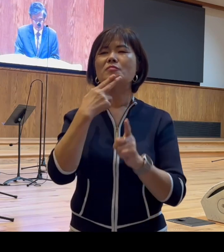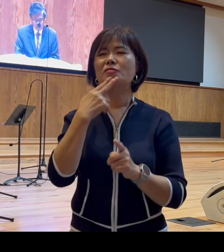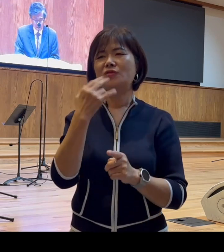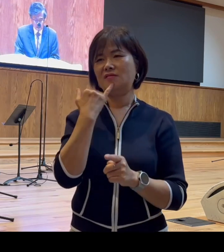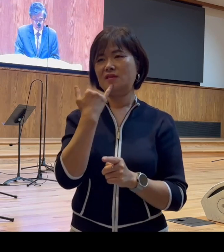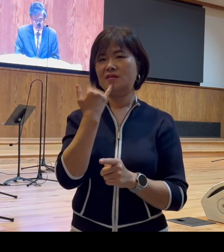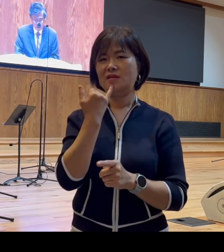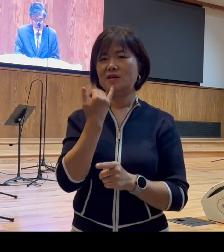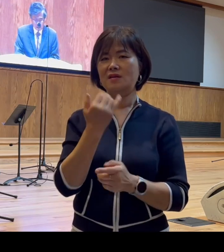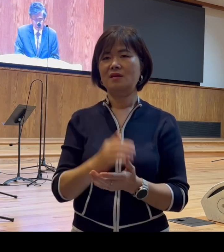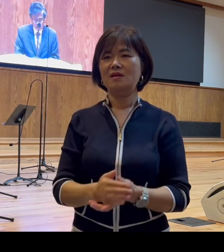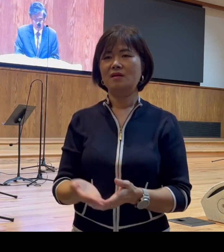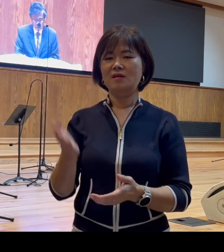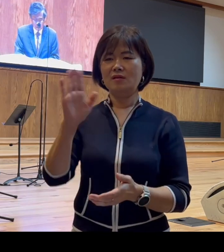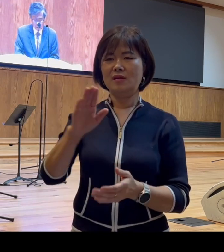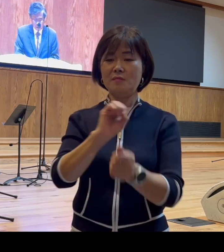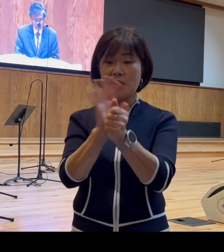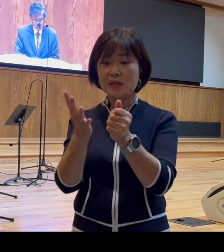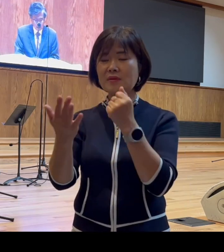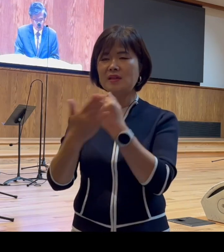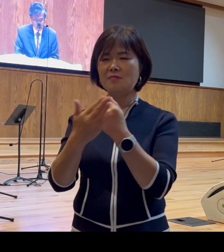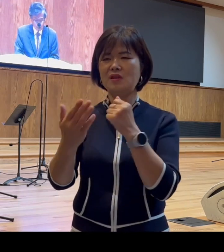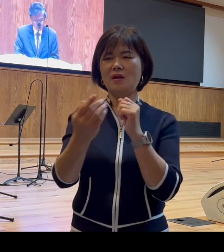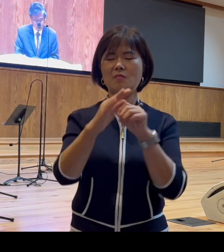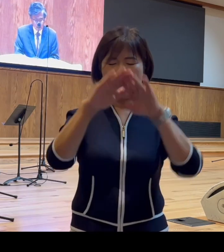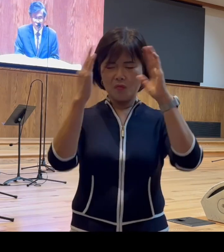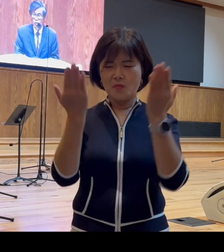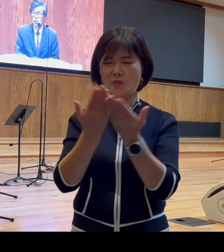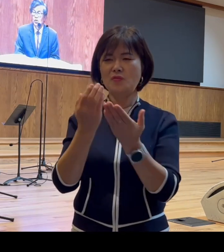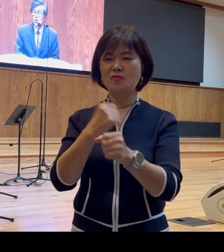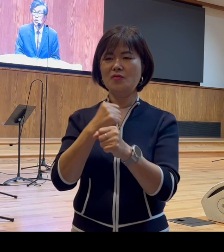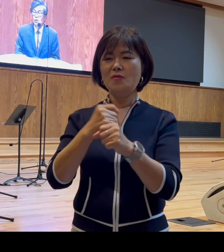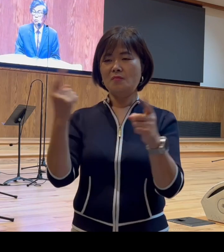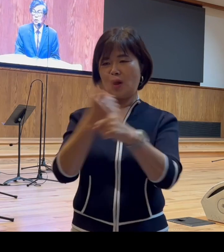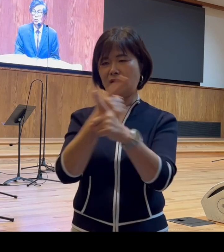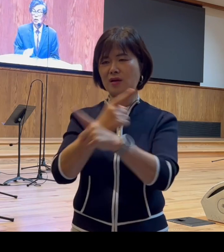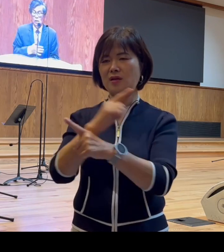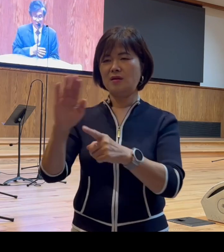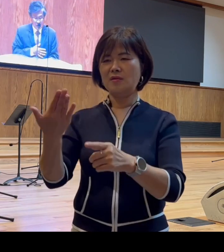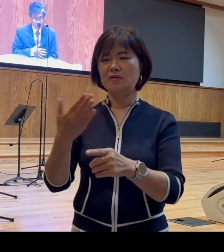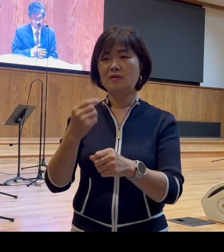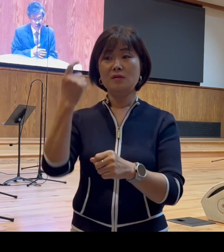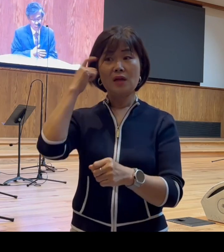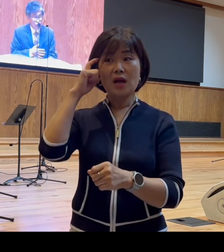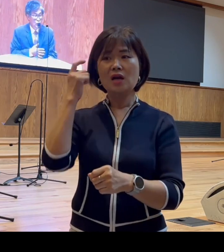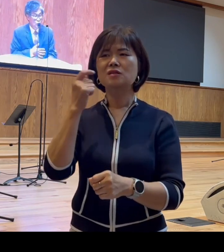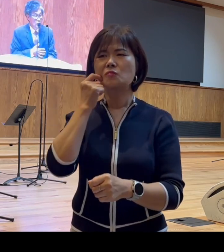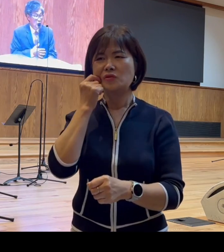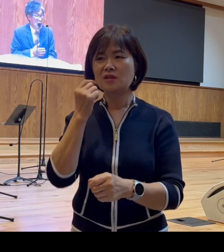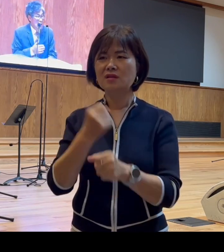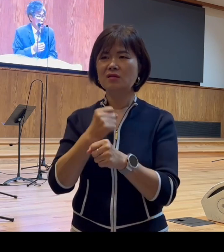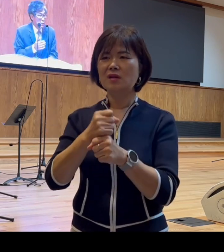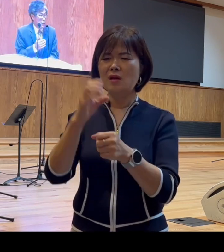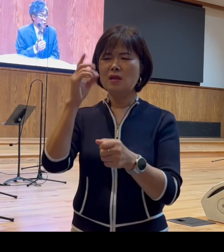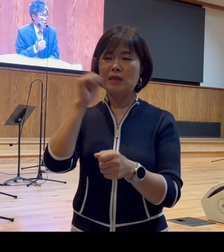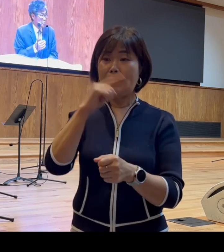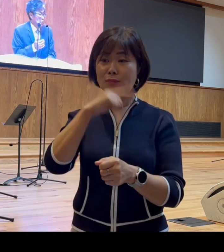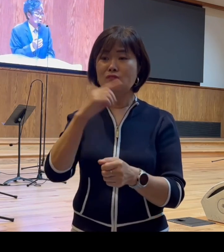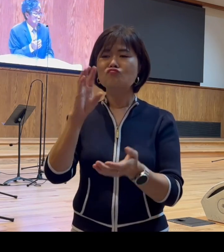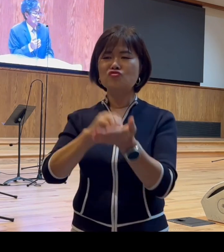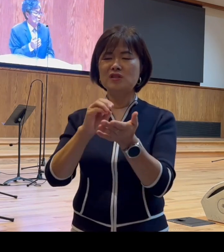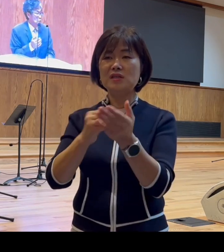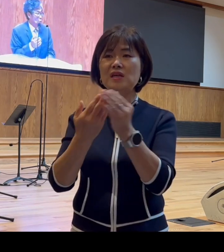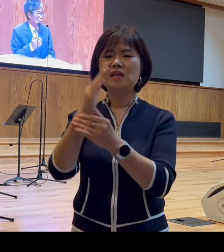없는데 팬데믹 때문에 비대면 상황이 가속화되면서 미처 생각하지 못했던 부작용이 생긴다. 그러니까 이런